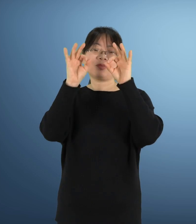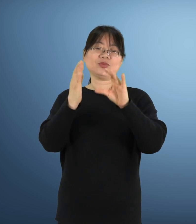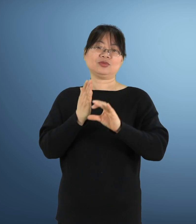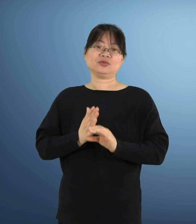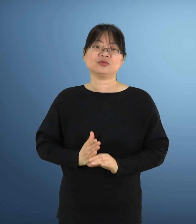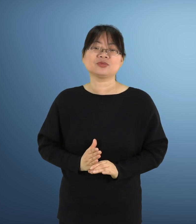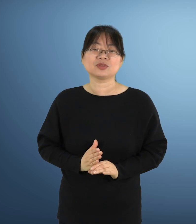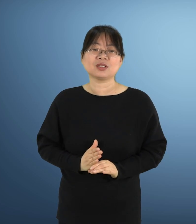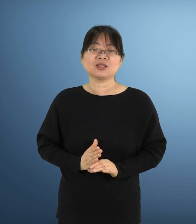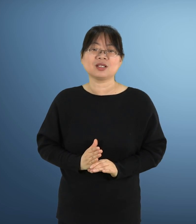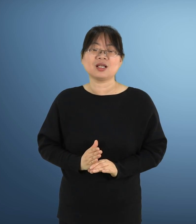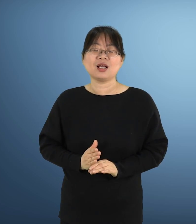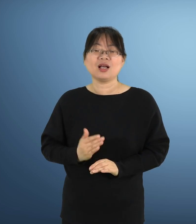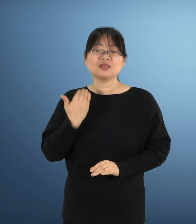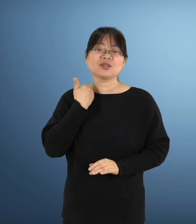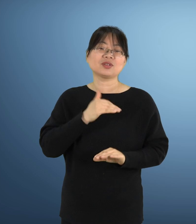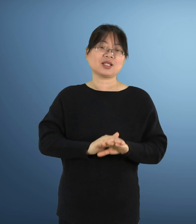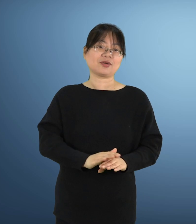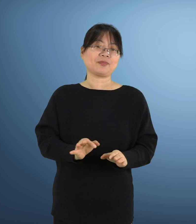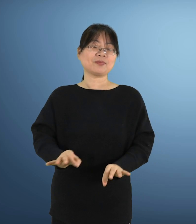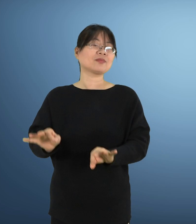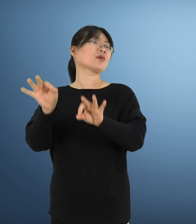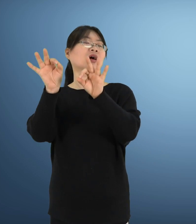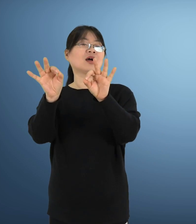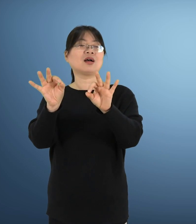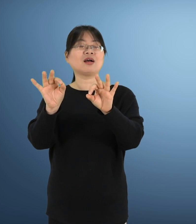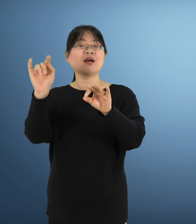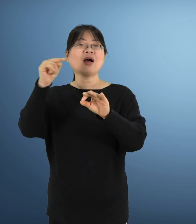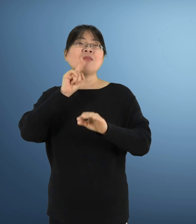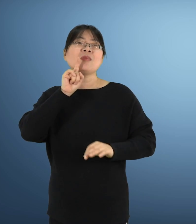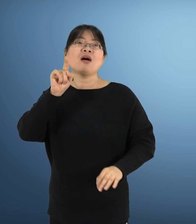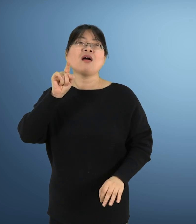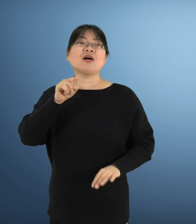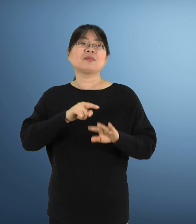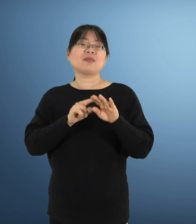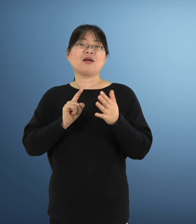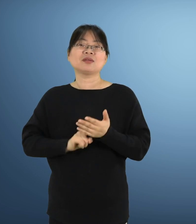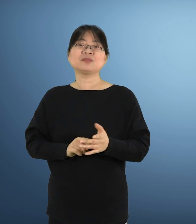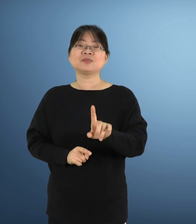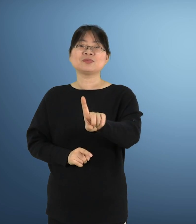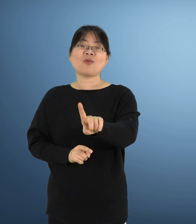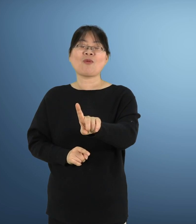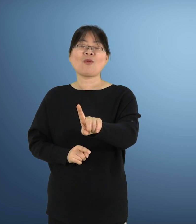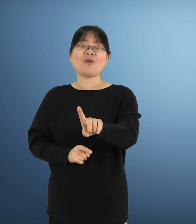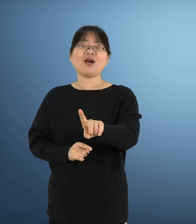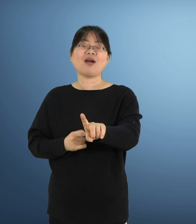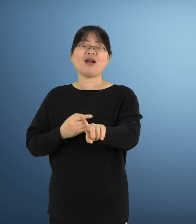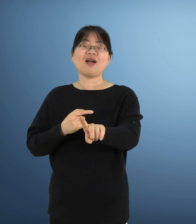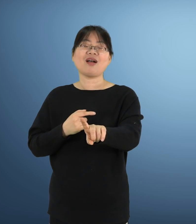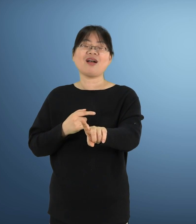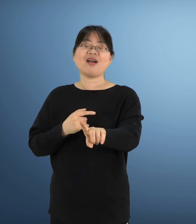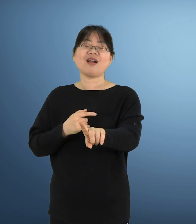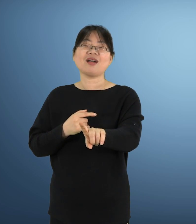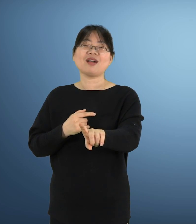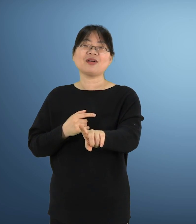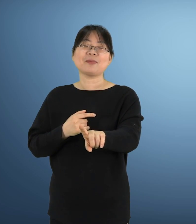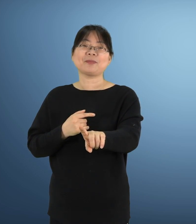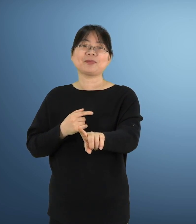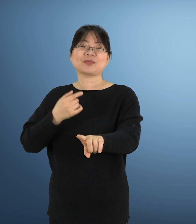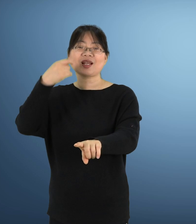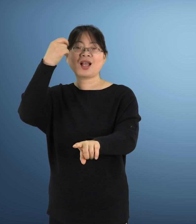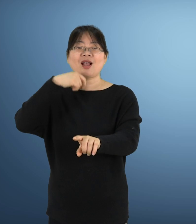계십니다. 전셋값 상승에 이 다음 말에 제가 너무 마음이 메어졌어요. 전셋값